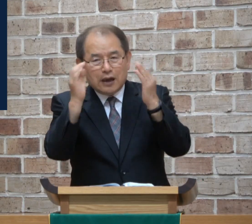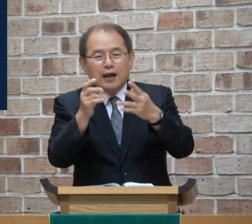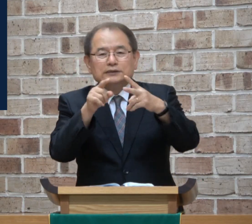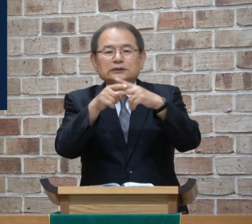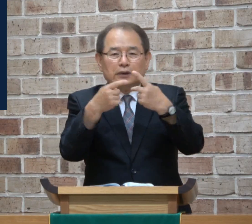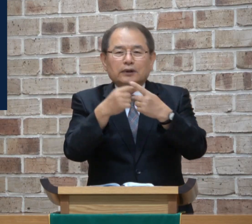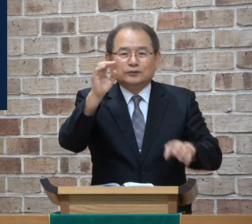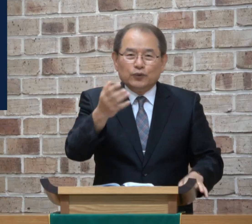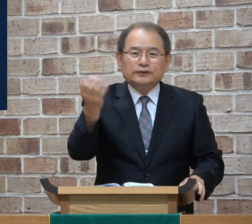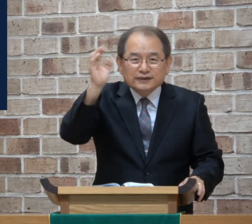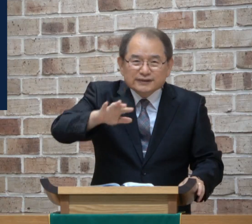그러나